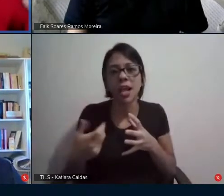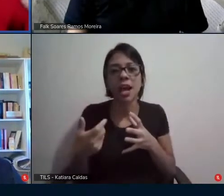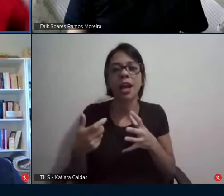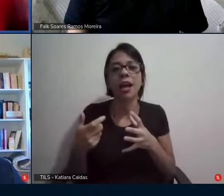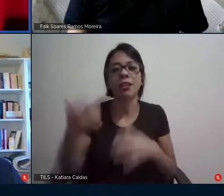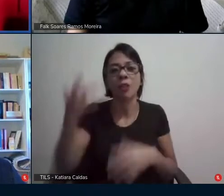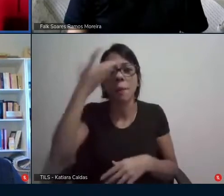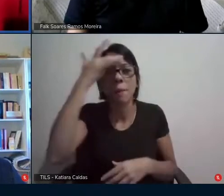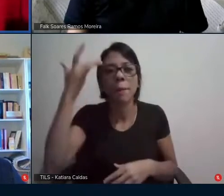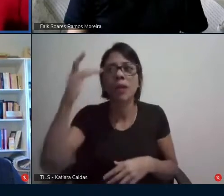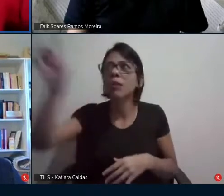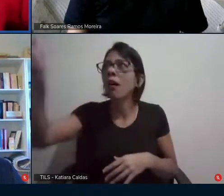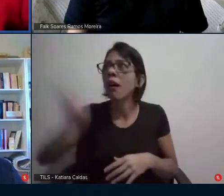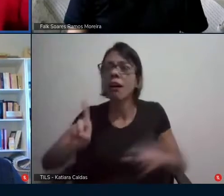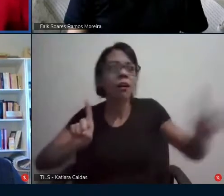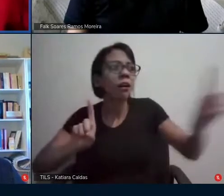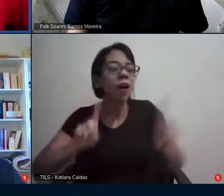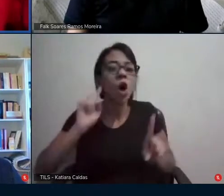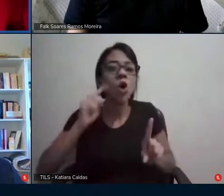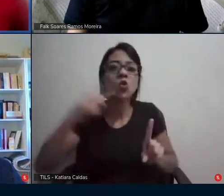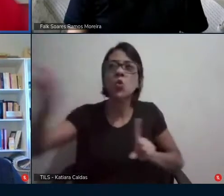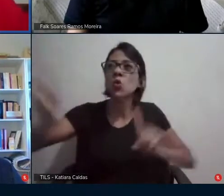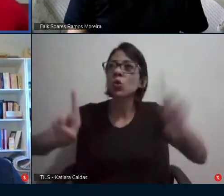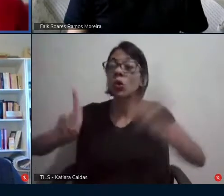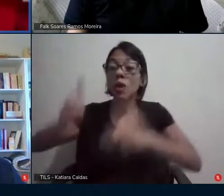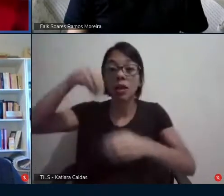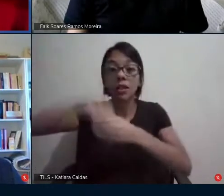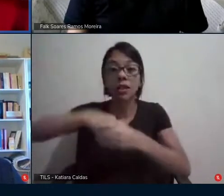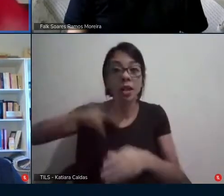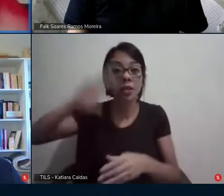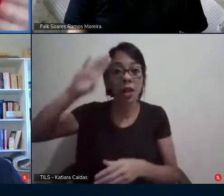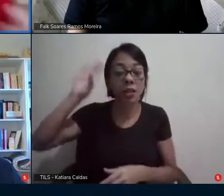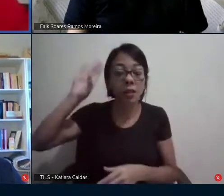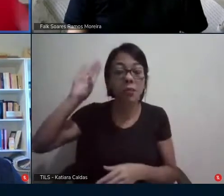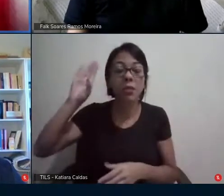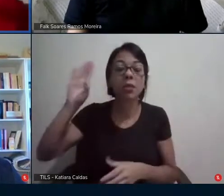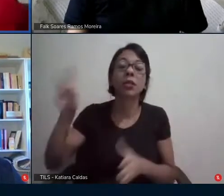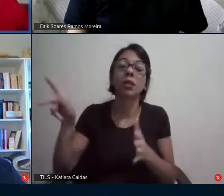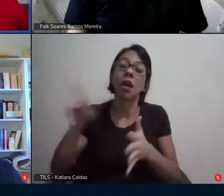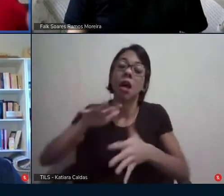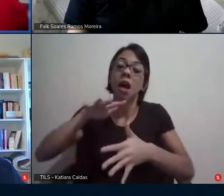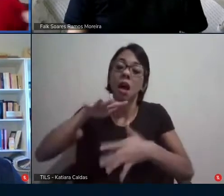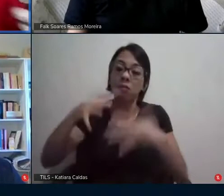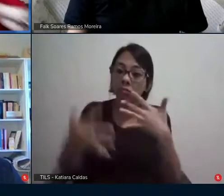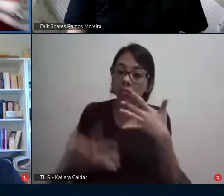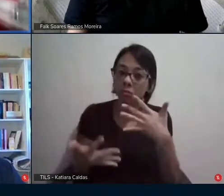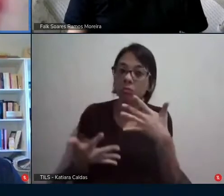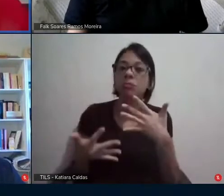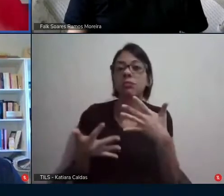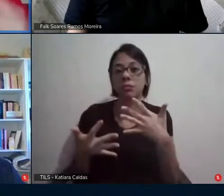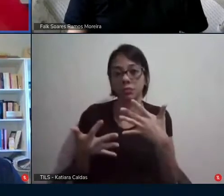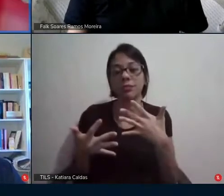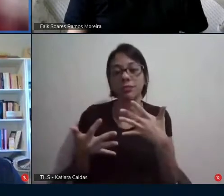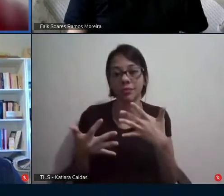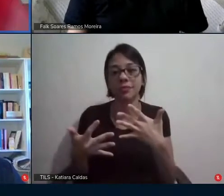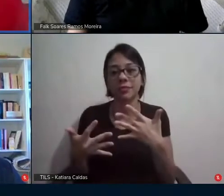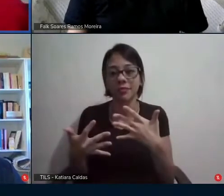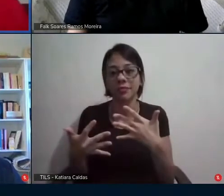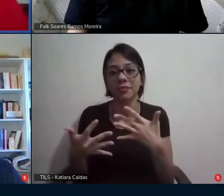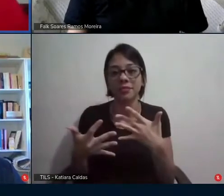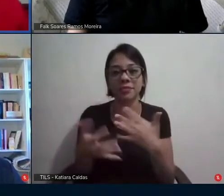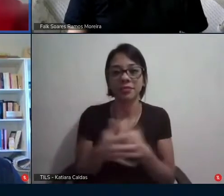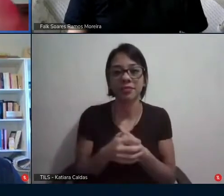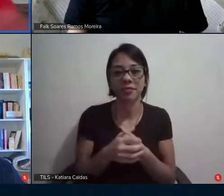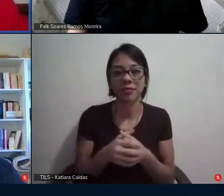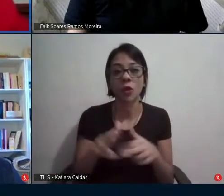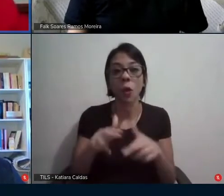pessoas de outros surdos de outros, na Academia de Língua de Sinais Brasileira, na Academia de Língua de Sinais